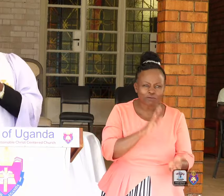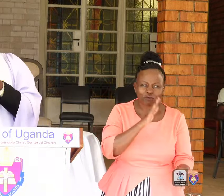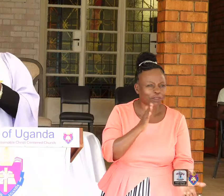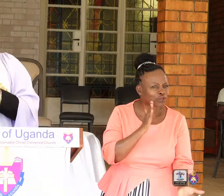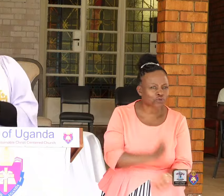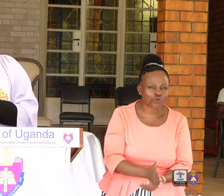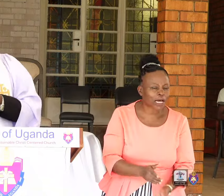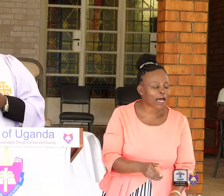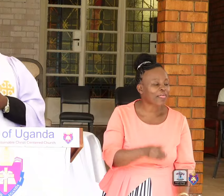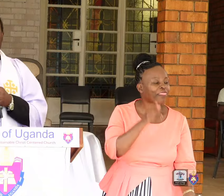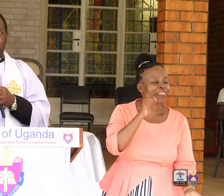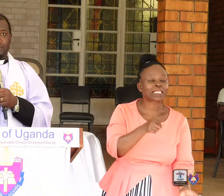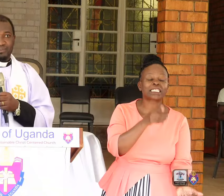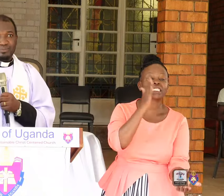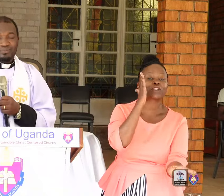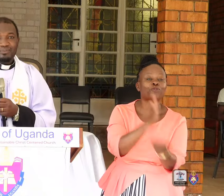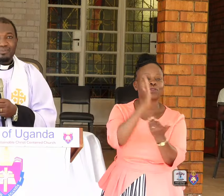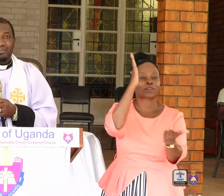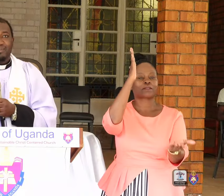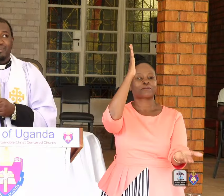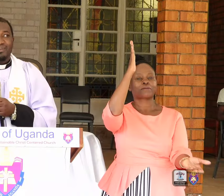Kye kituufu.